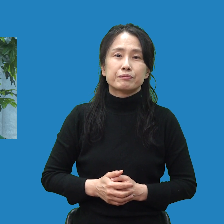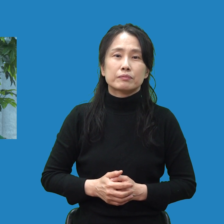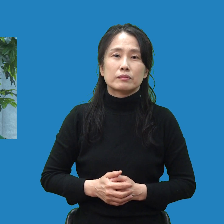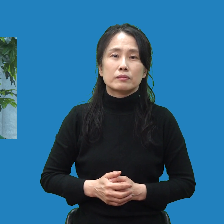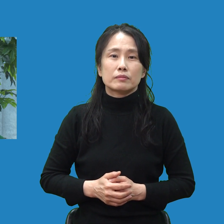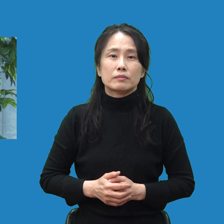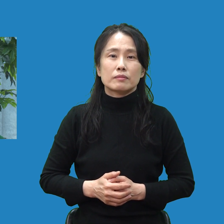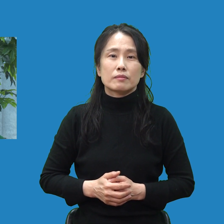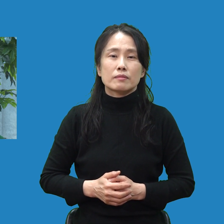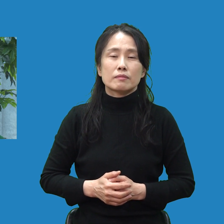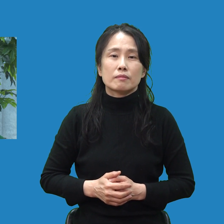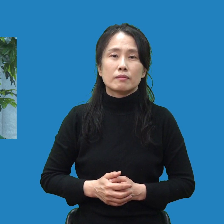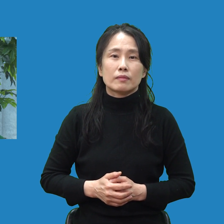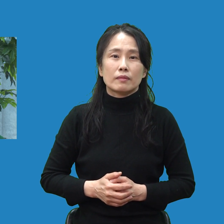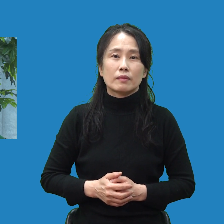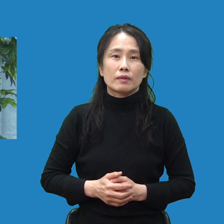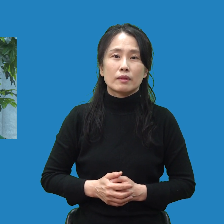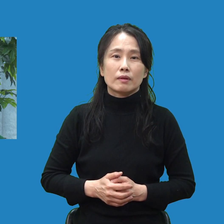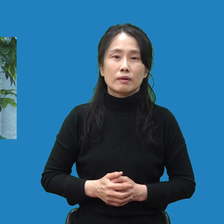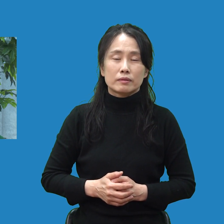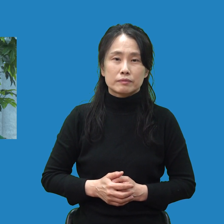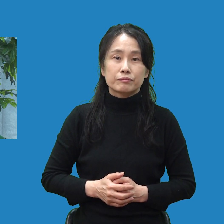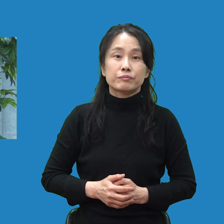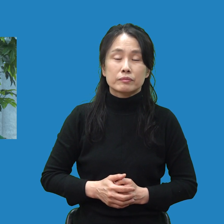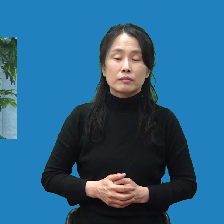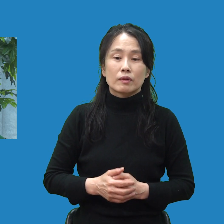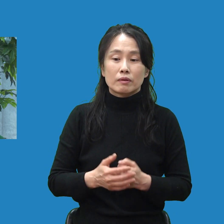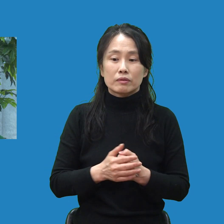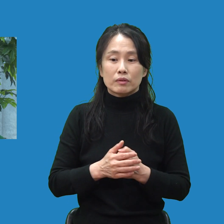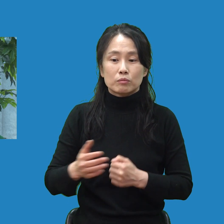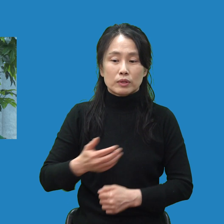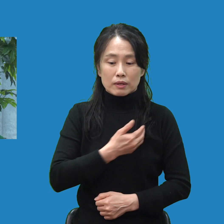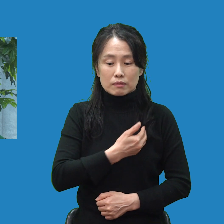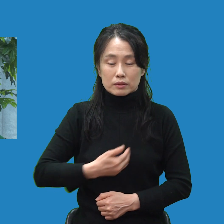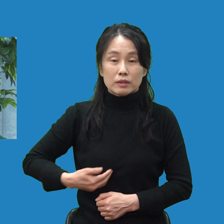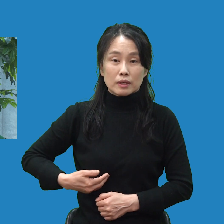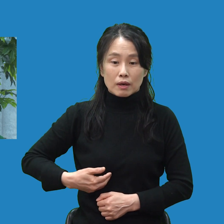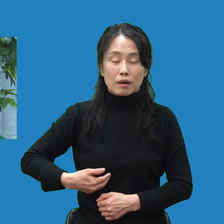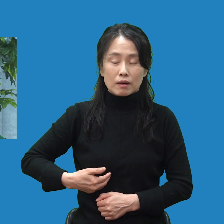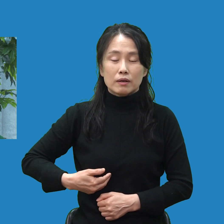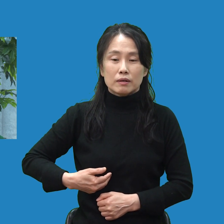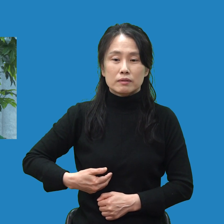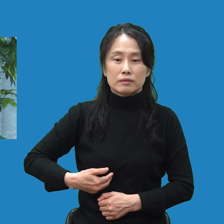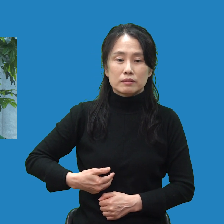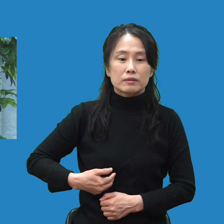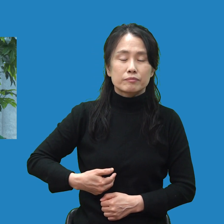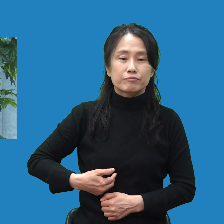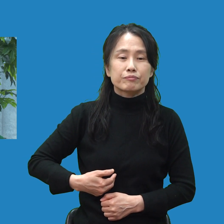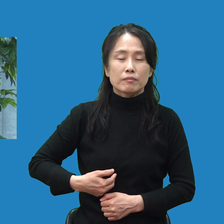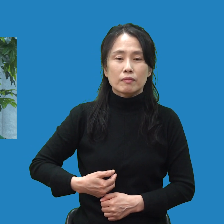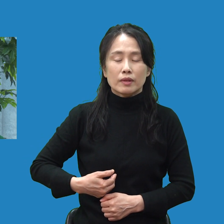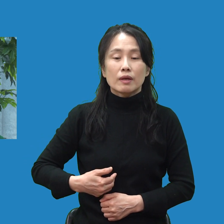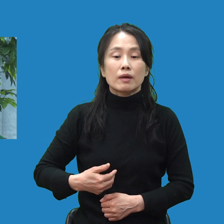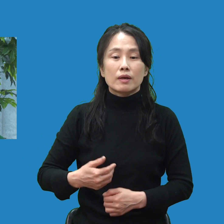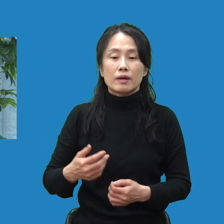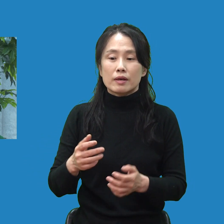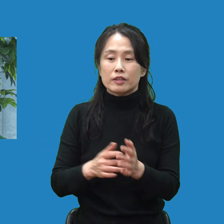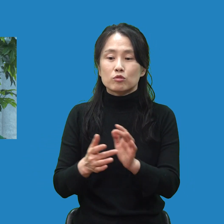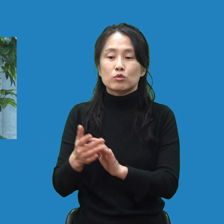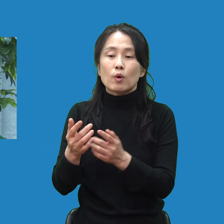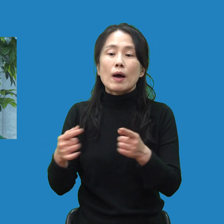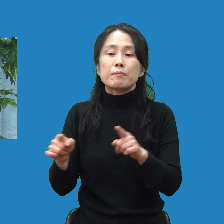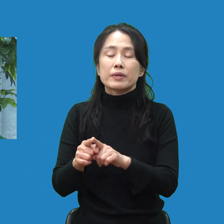제자들은 오고 가는 수많은 무리들 미련 두지 않고 예수님 모시고